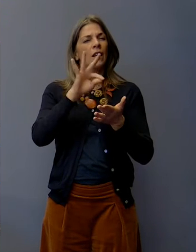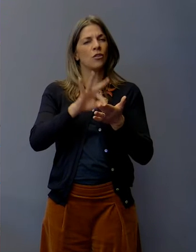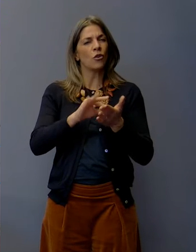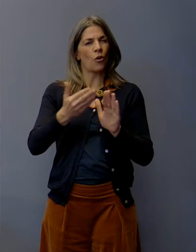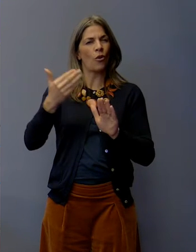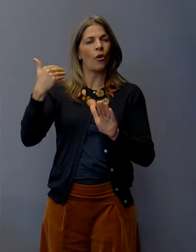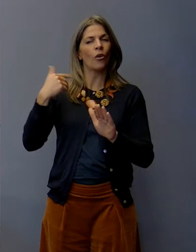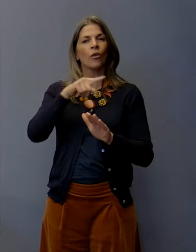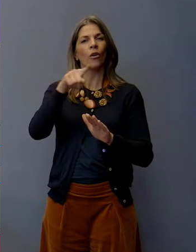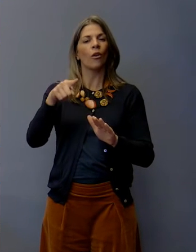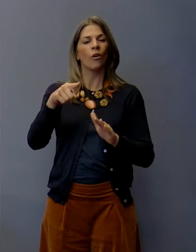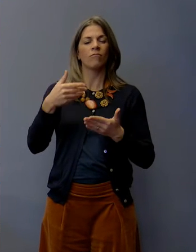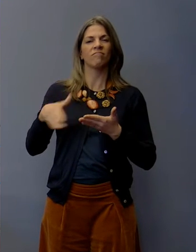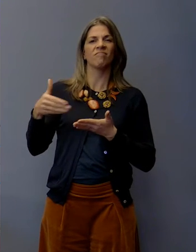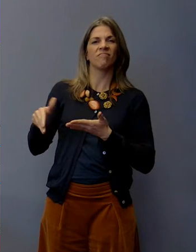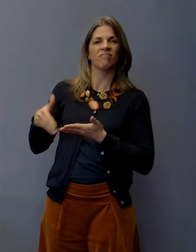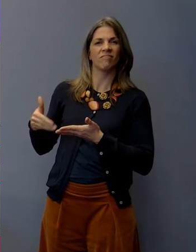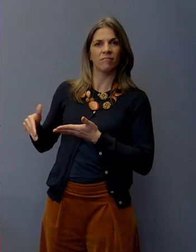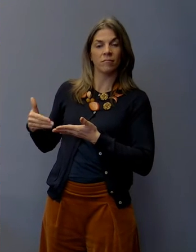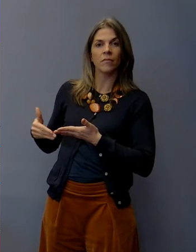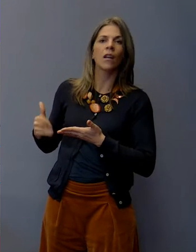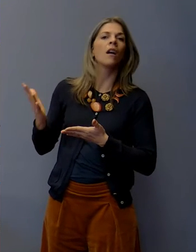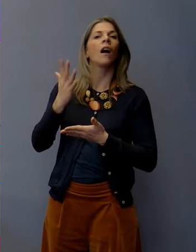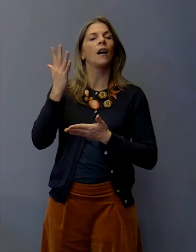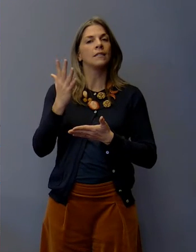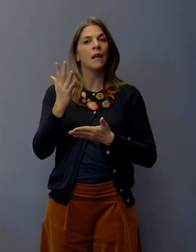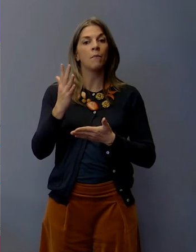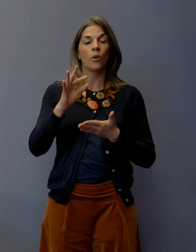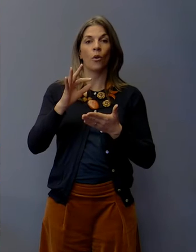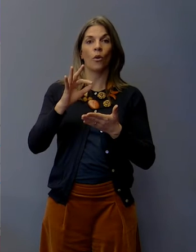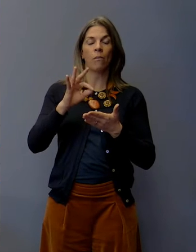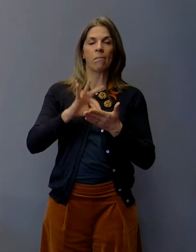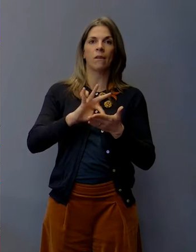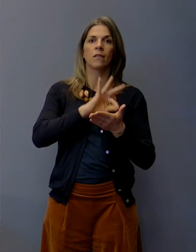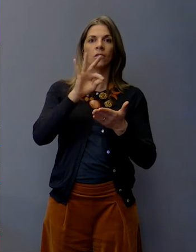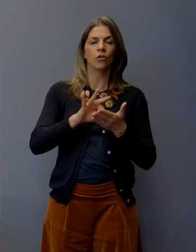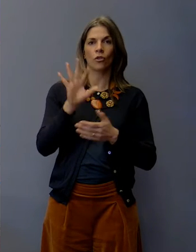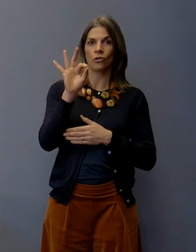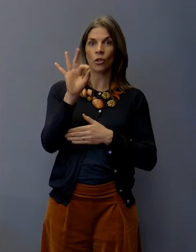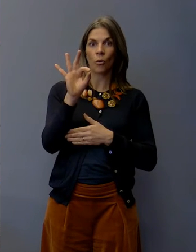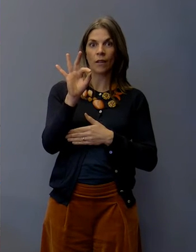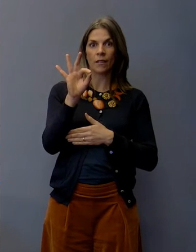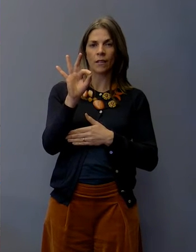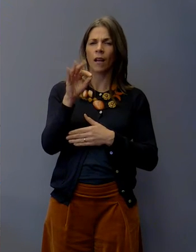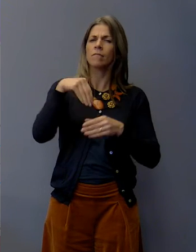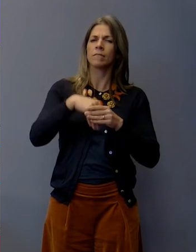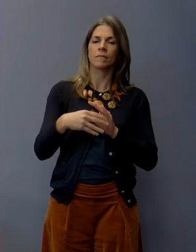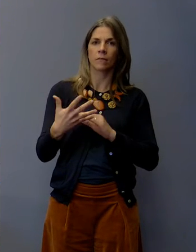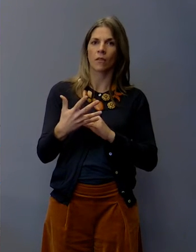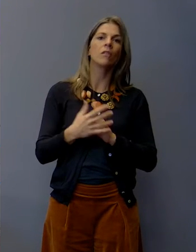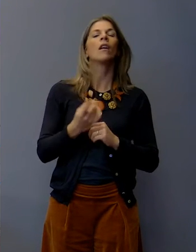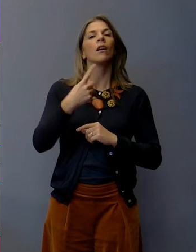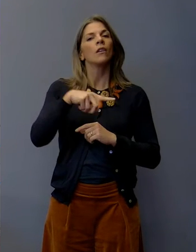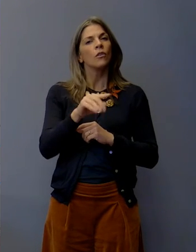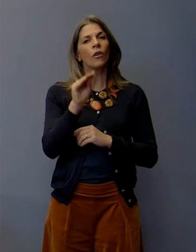consentiti mi riferisco al giorno 50 anche buono nell'ordine del giorno 50 si chiedeva semplicemente